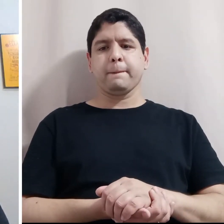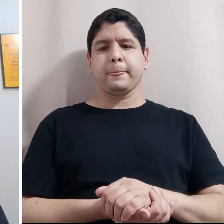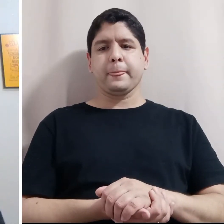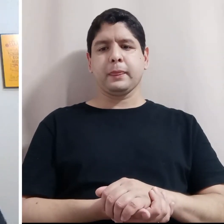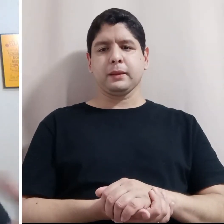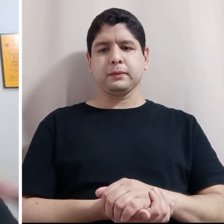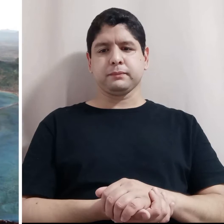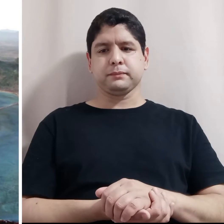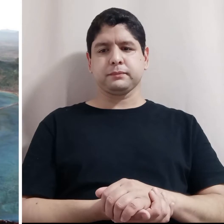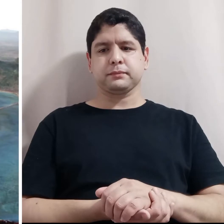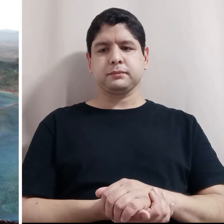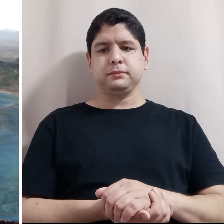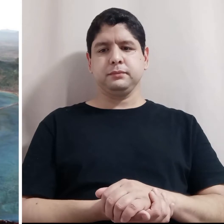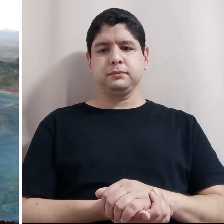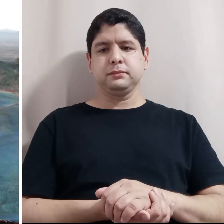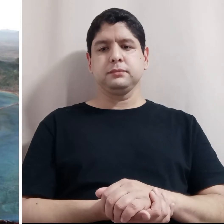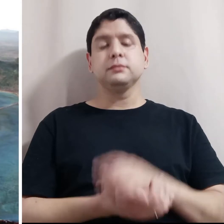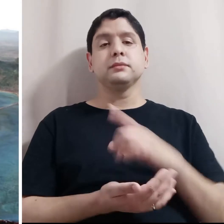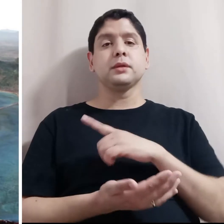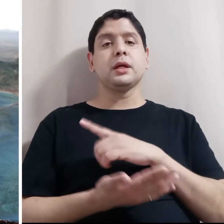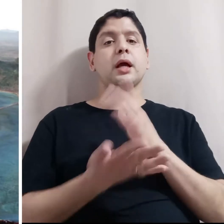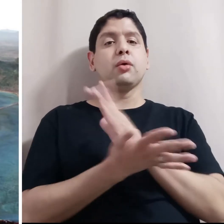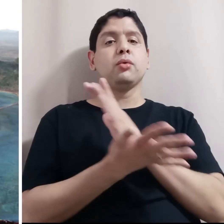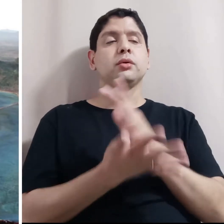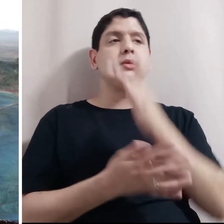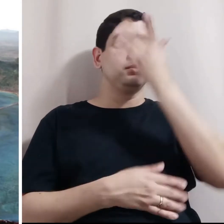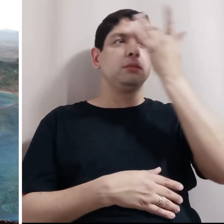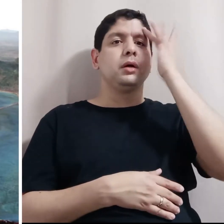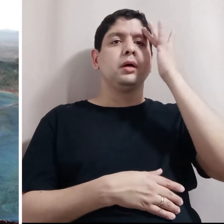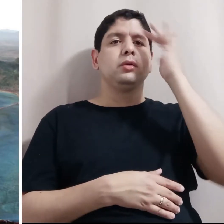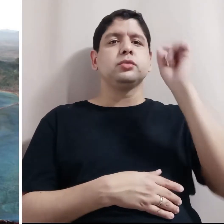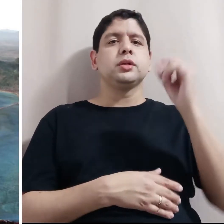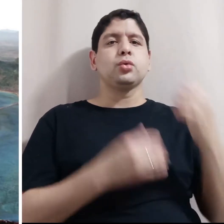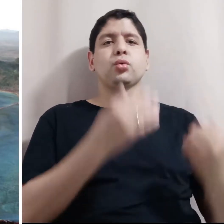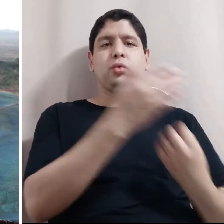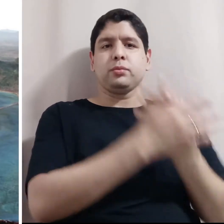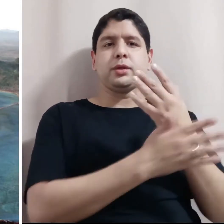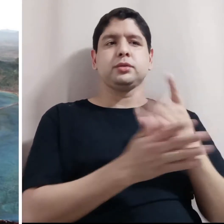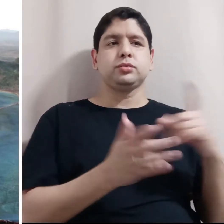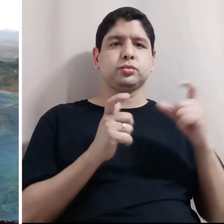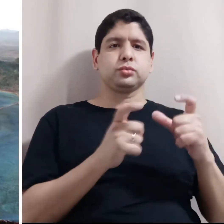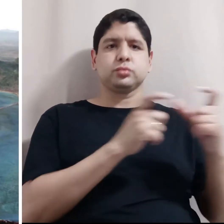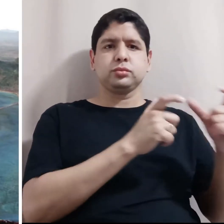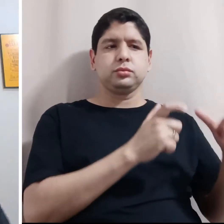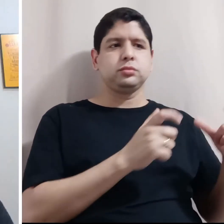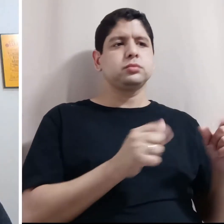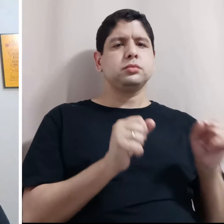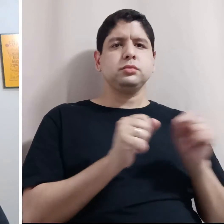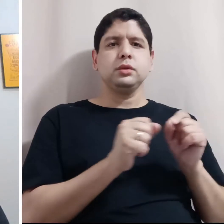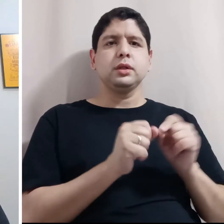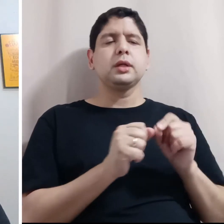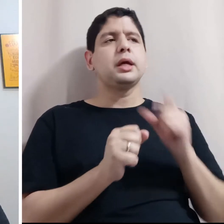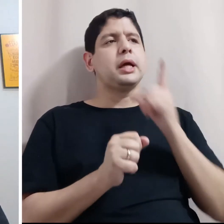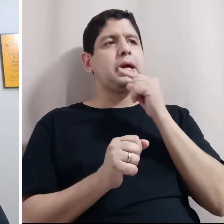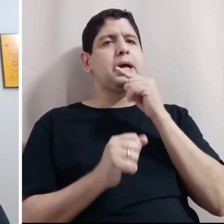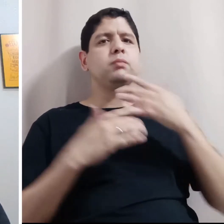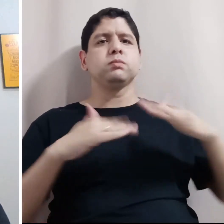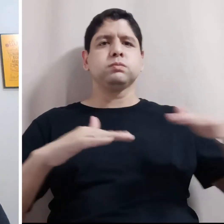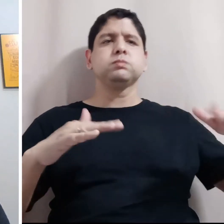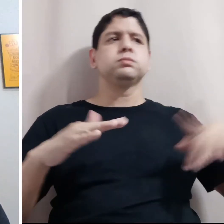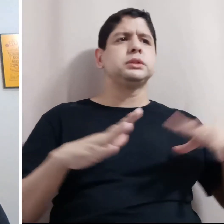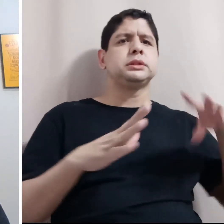lago Texcoco, né, que segundo as lendas de origem deles seria a origem, né, do